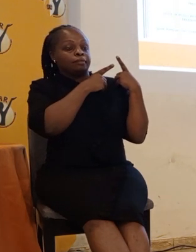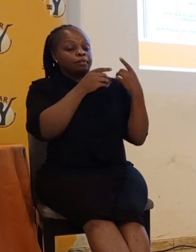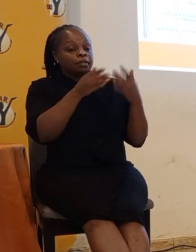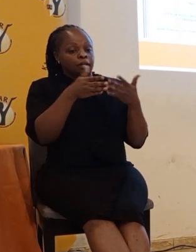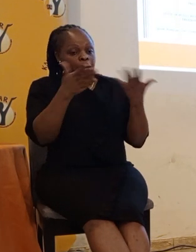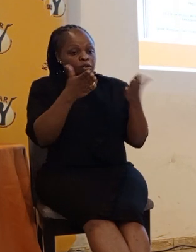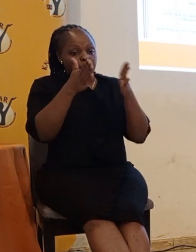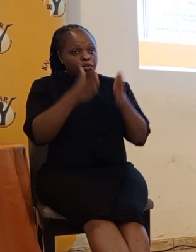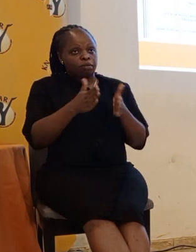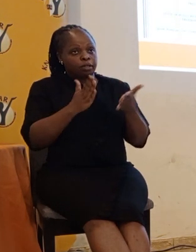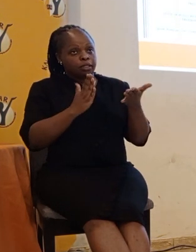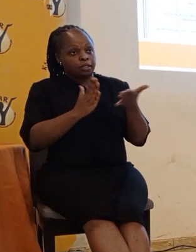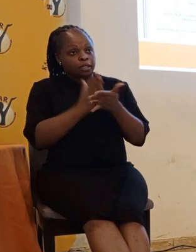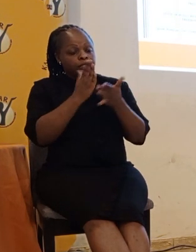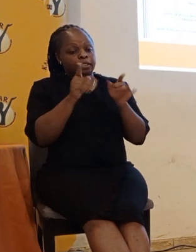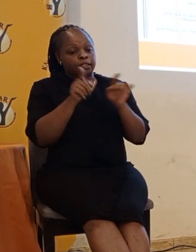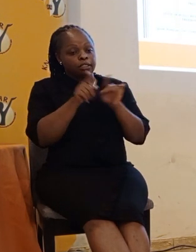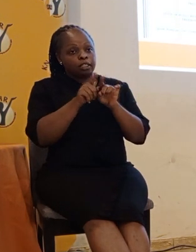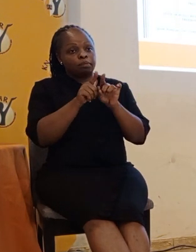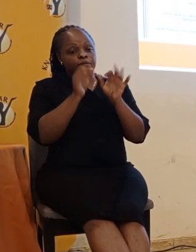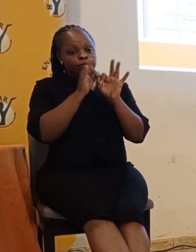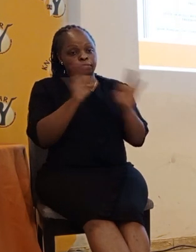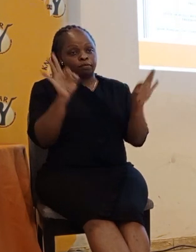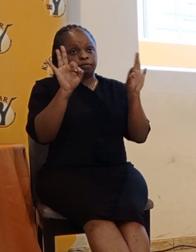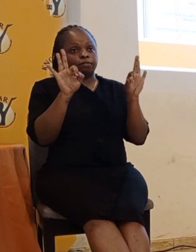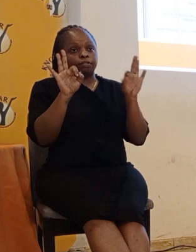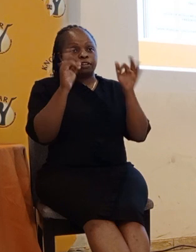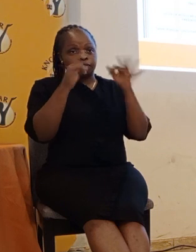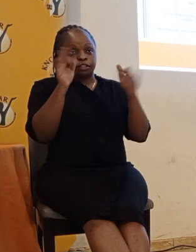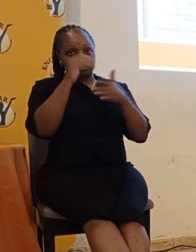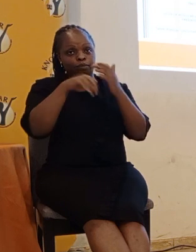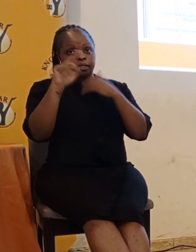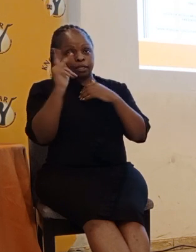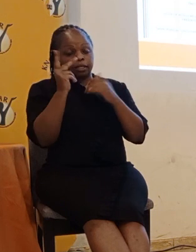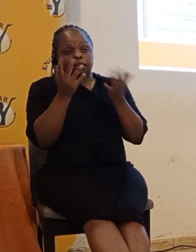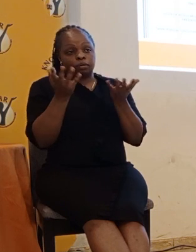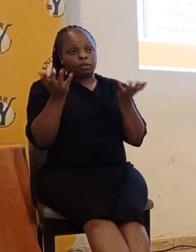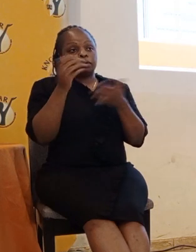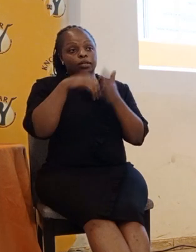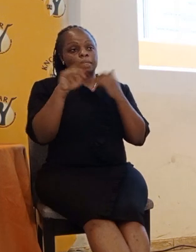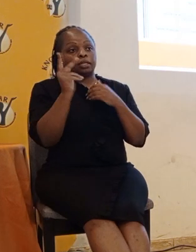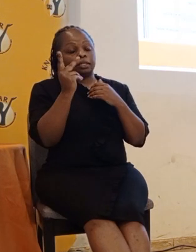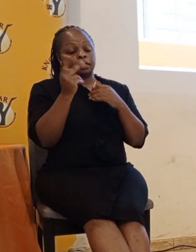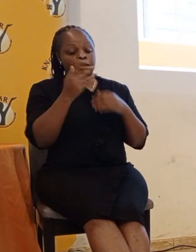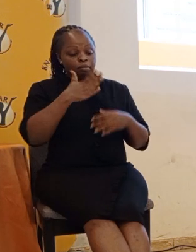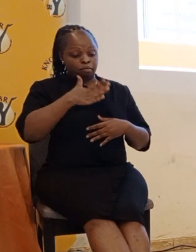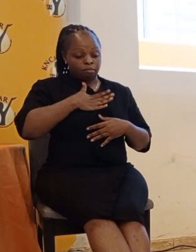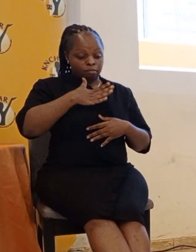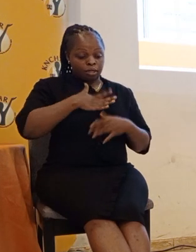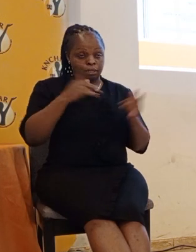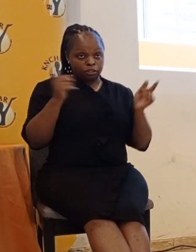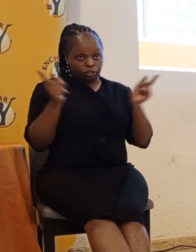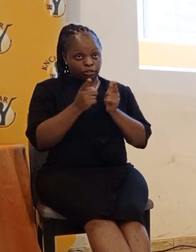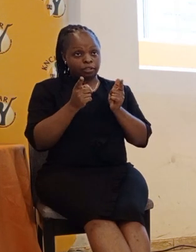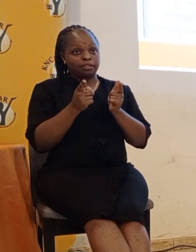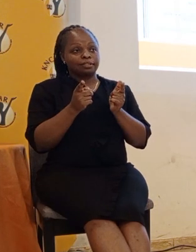maneno ya human rights na fundamental freedoms in Kenya yako kwa sasa. Yangu yatakuwa ni